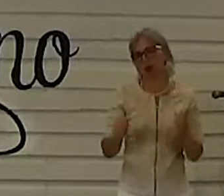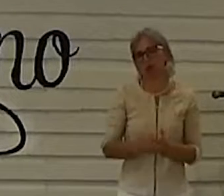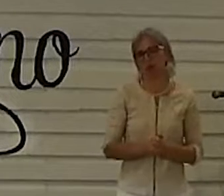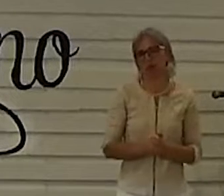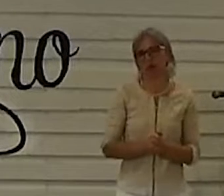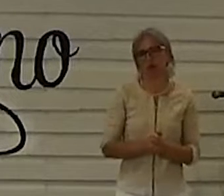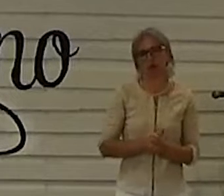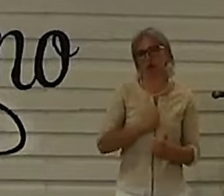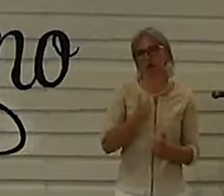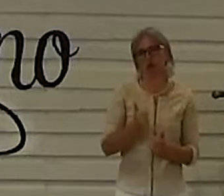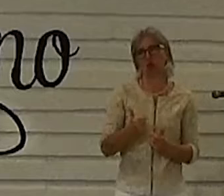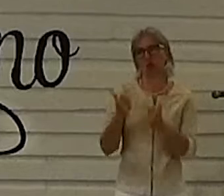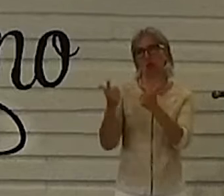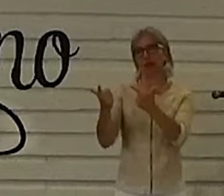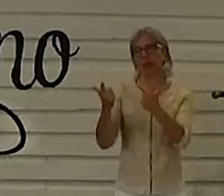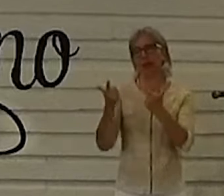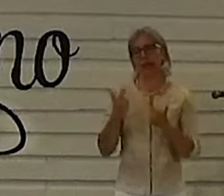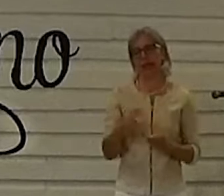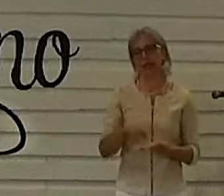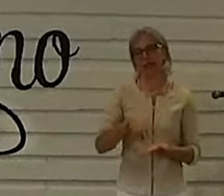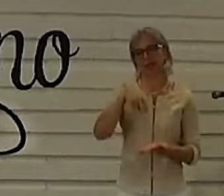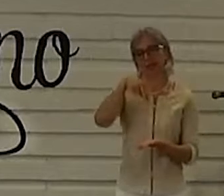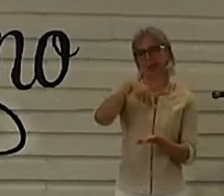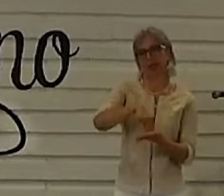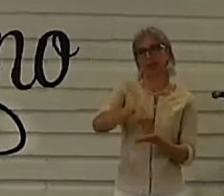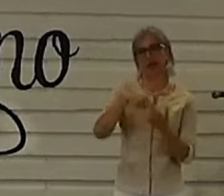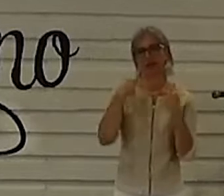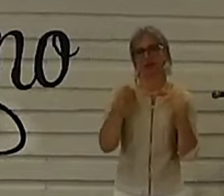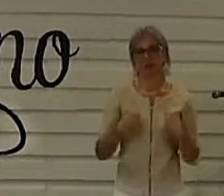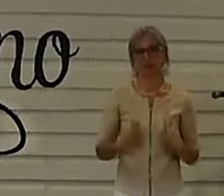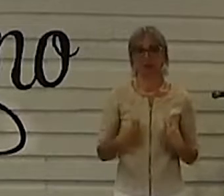Vi ricordate che Gesù parlò di due persone?